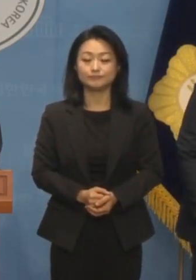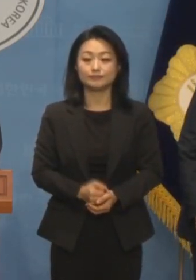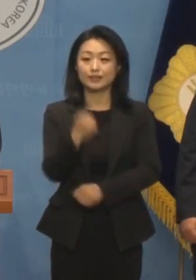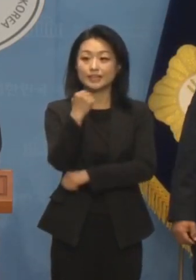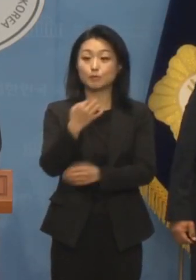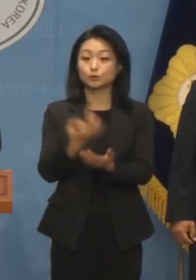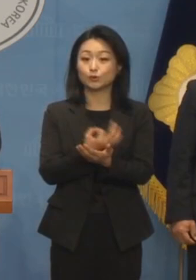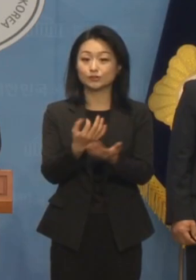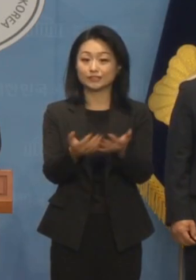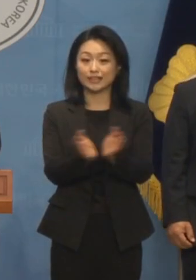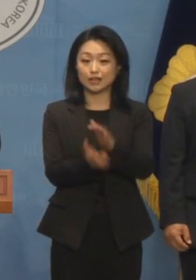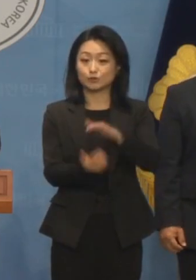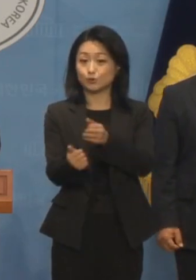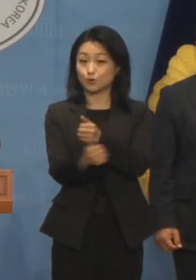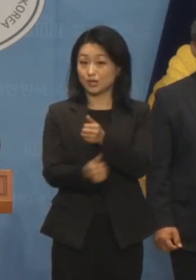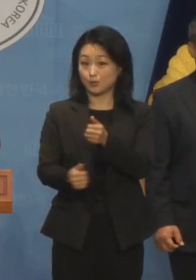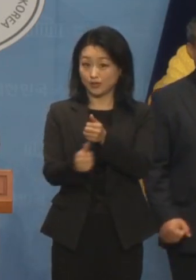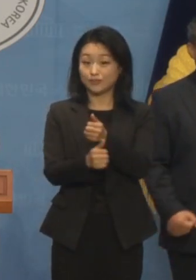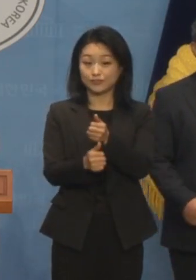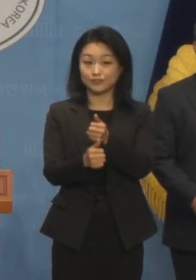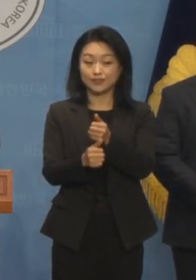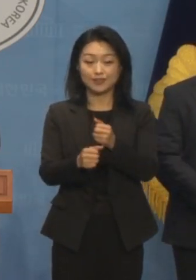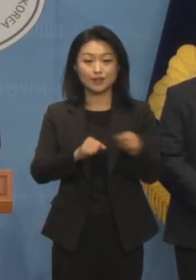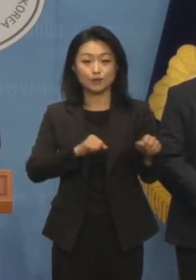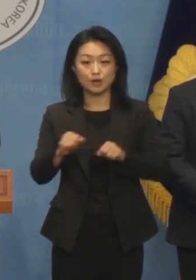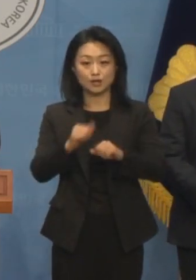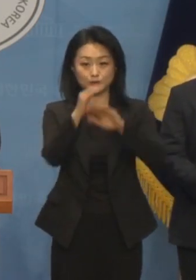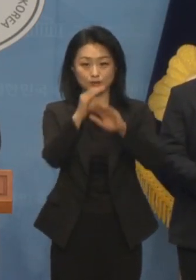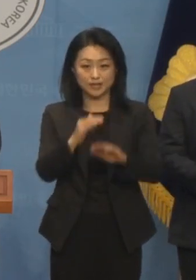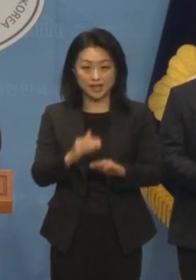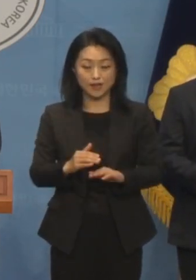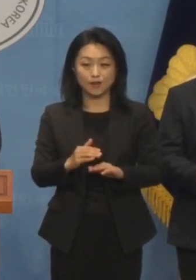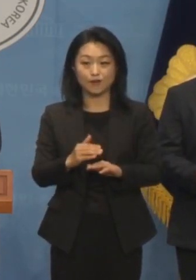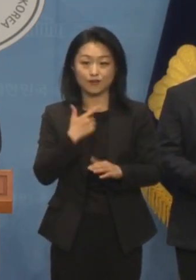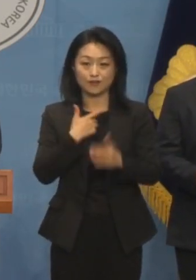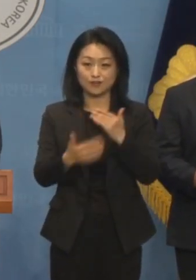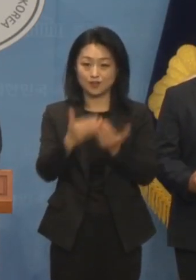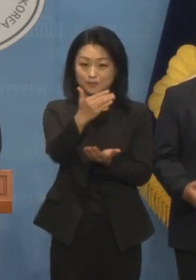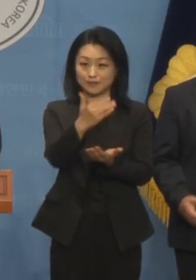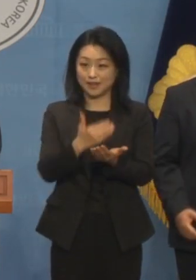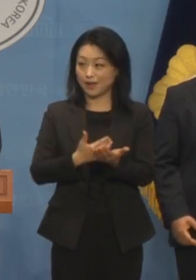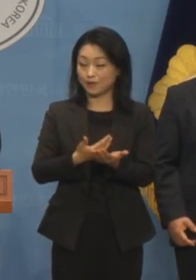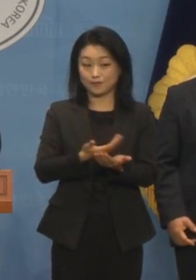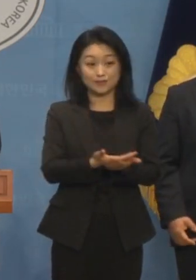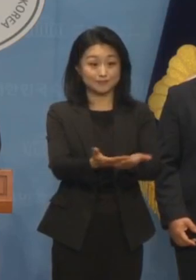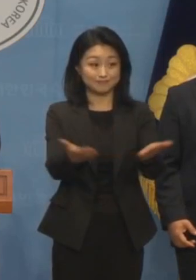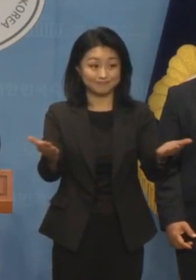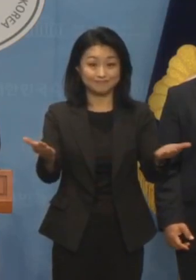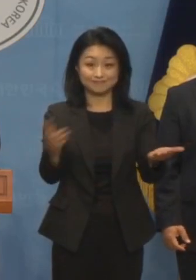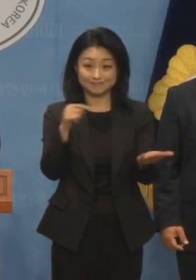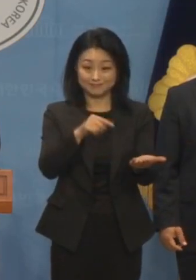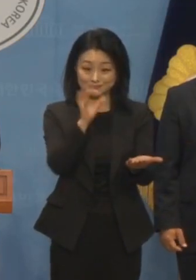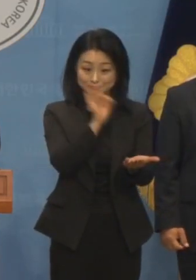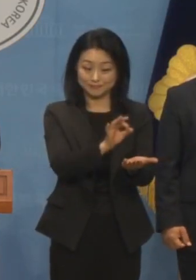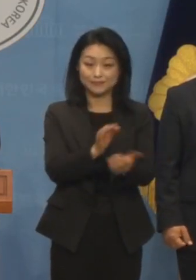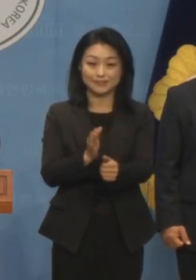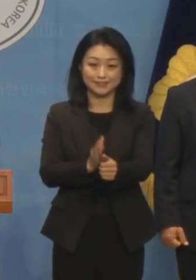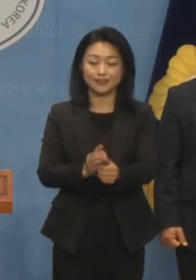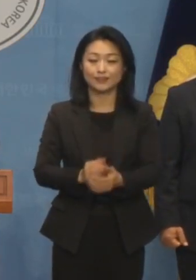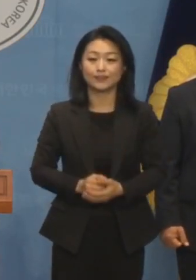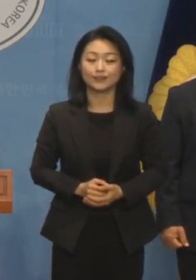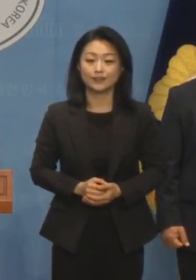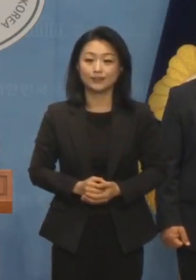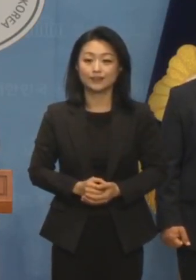기본소득당 최고위원들의 상세한 프로필은 배포해드린 보도자료를 통해서 참고해주시면 감사하겠습니다.